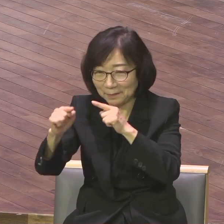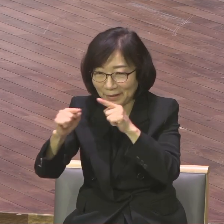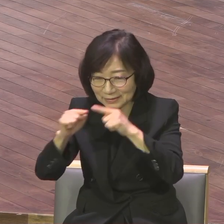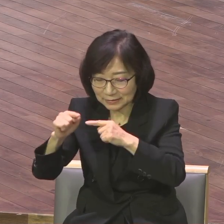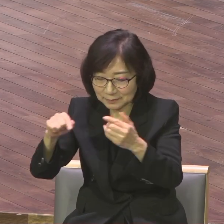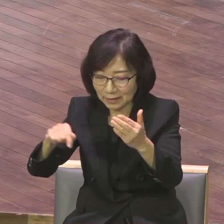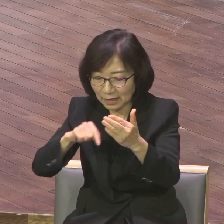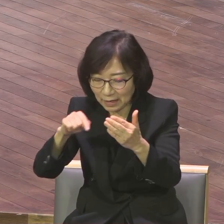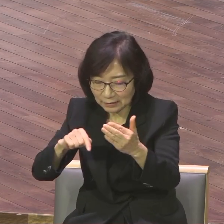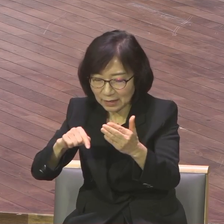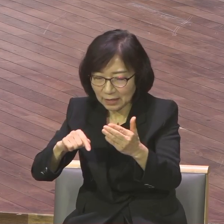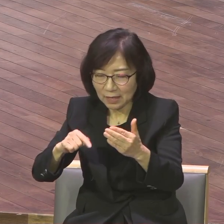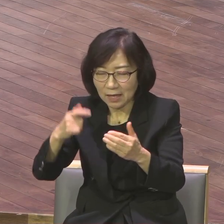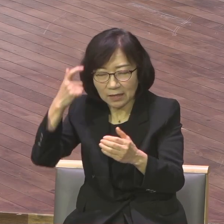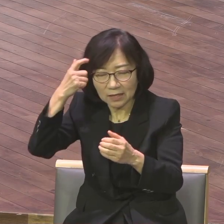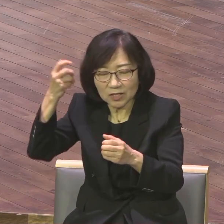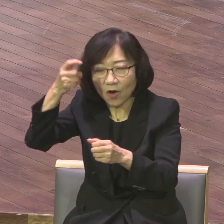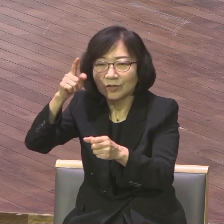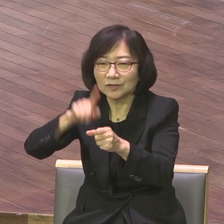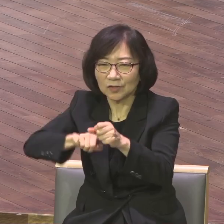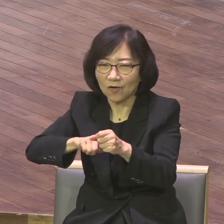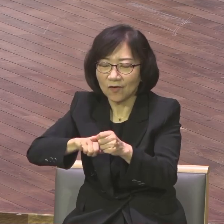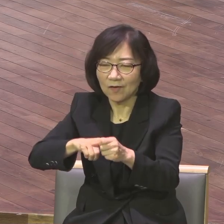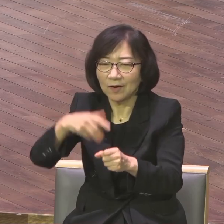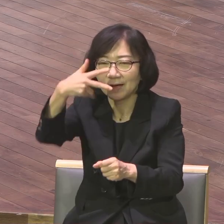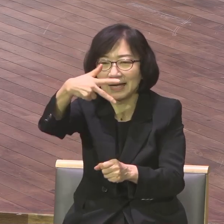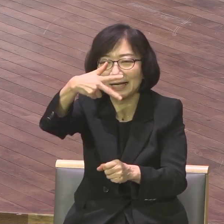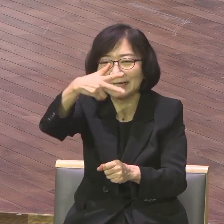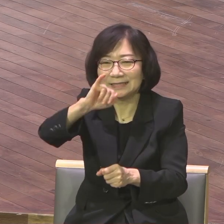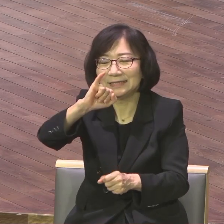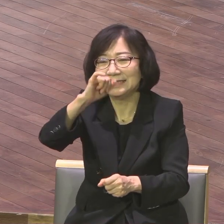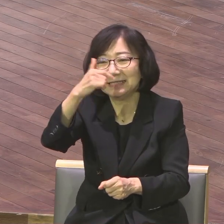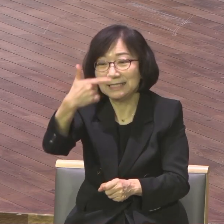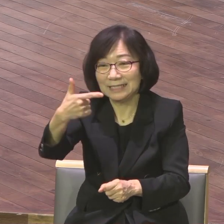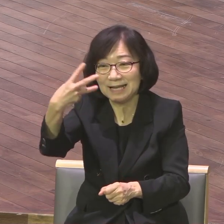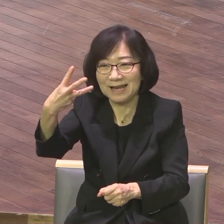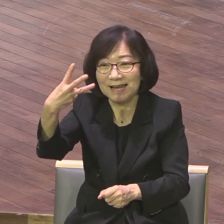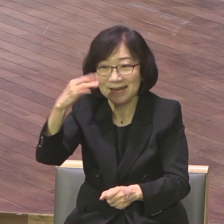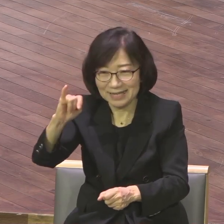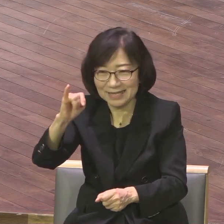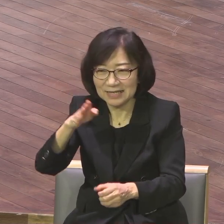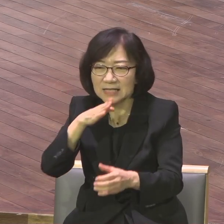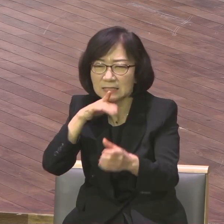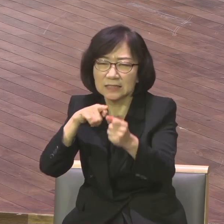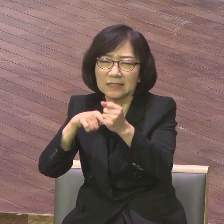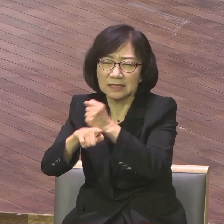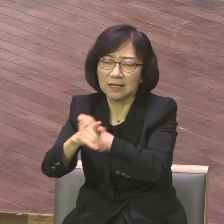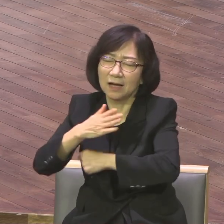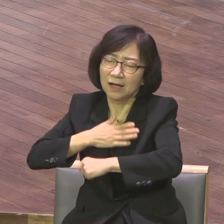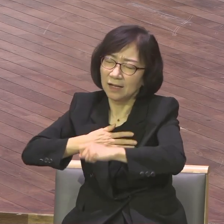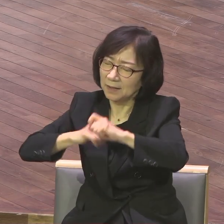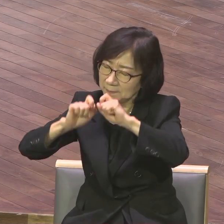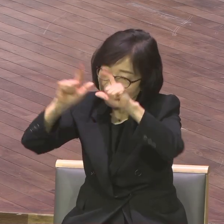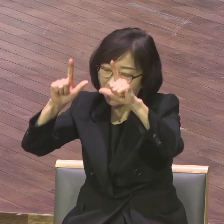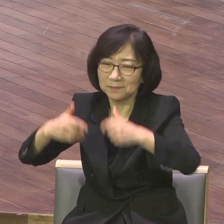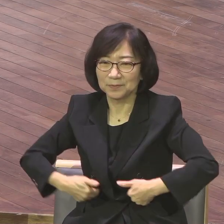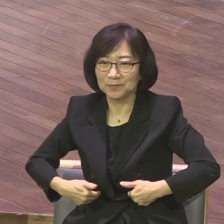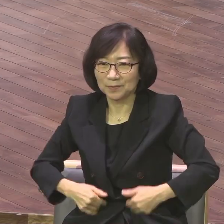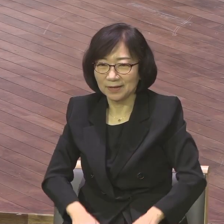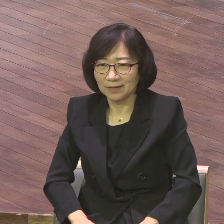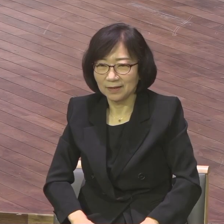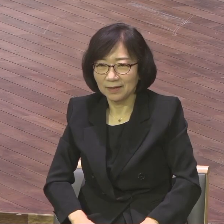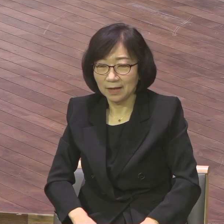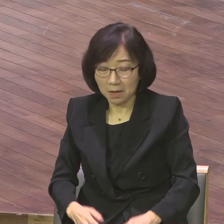신앙생활이에요. 영적 진리, 아멘. 영적 진리를 체험해야 돼. 육신적인 건 다 할 줄 아는데 영적인 세계를